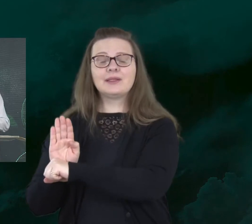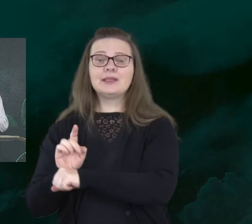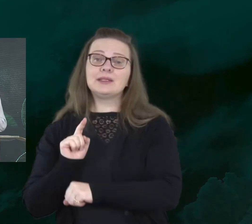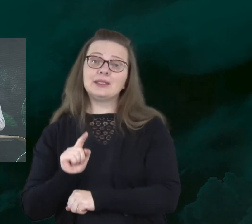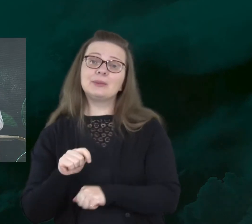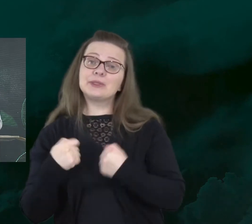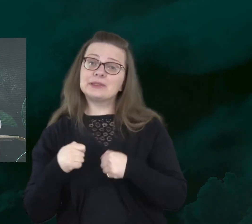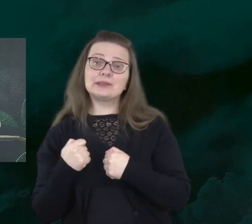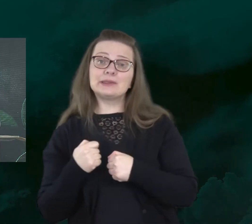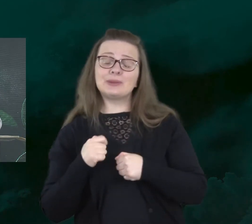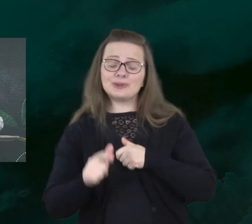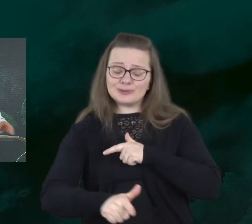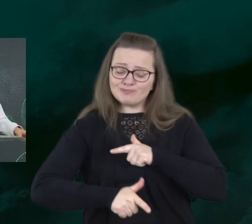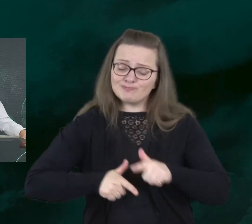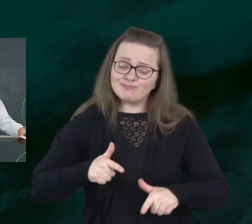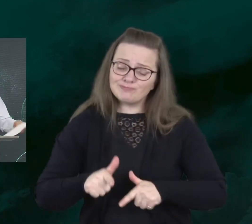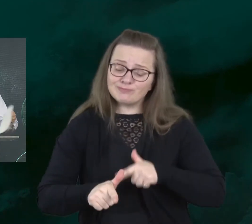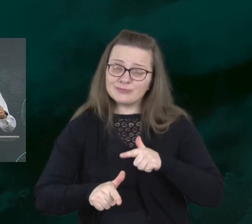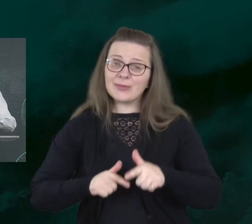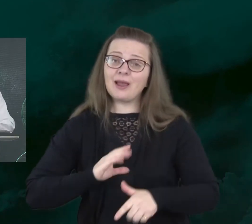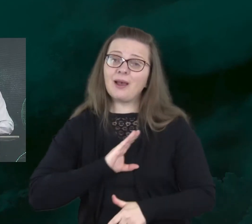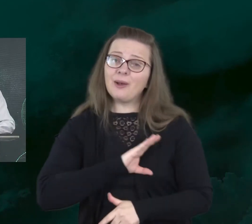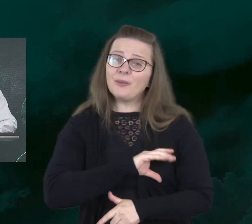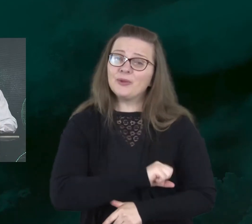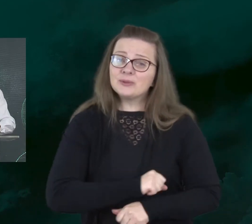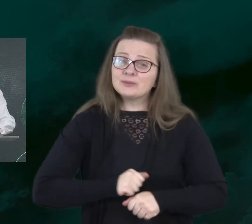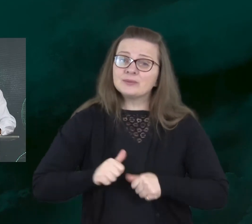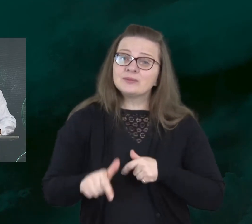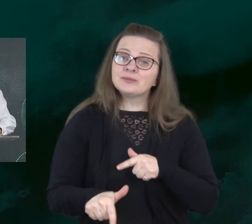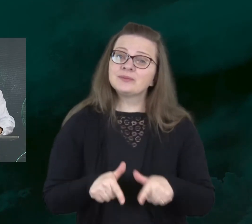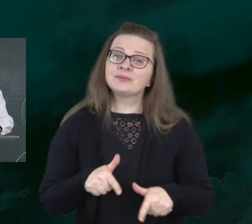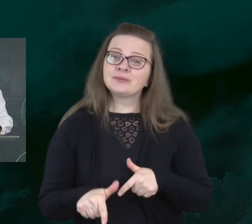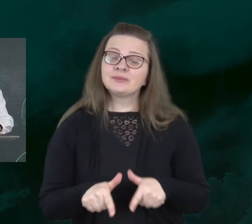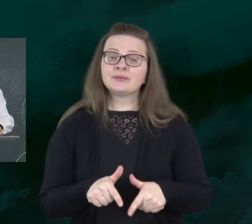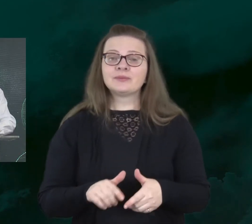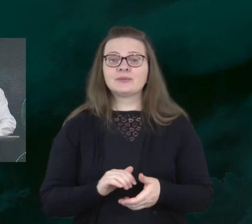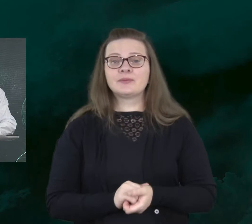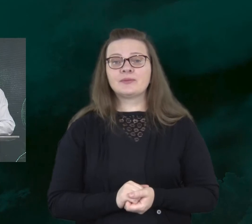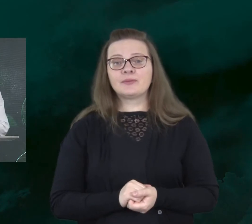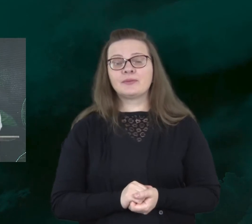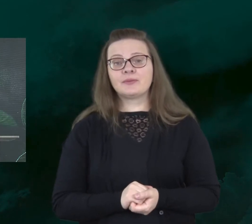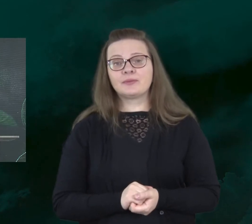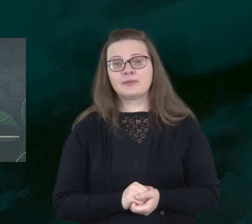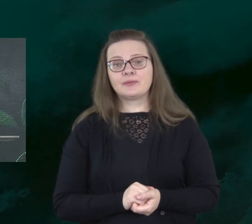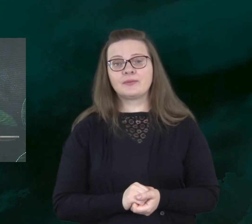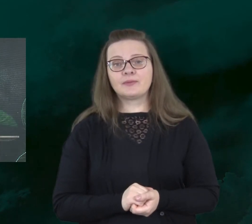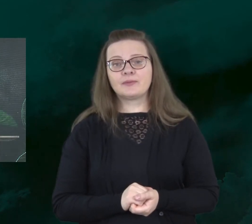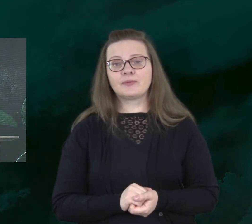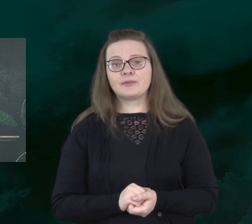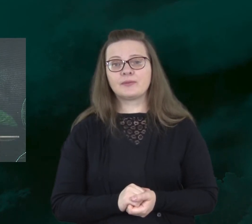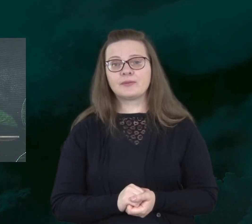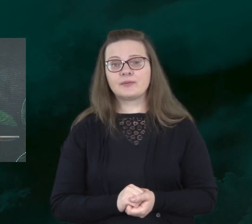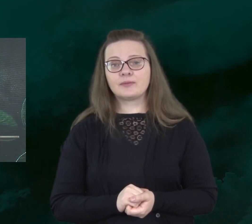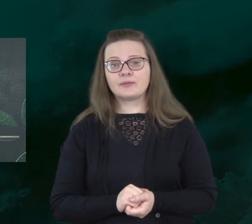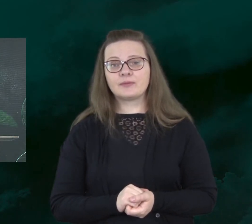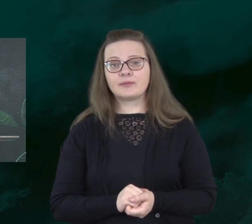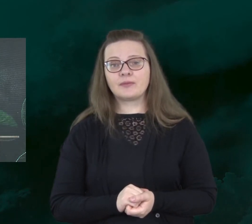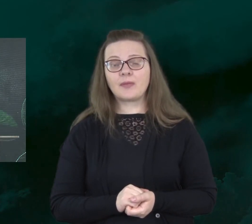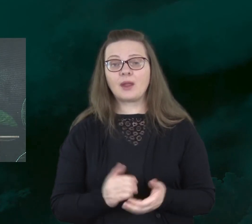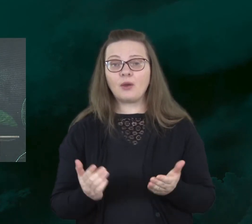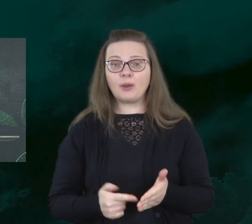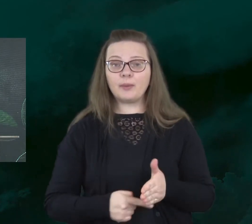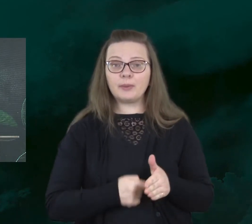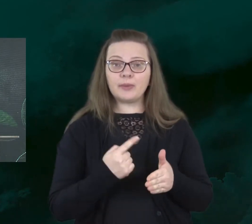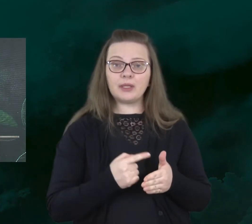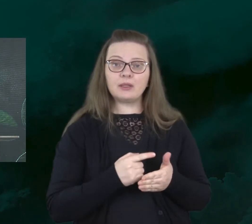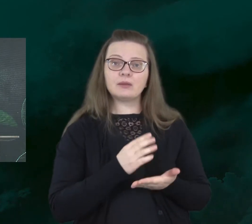o labor de amor, eu não tenho muito tempo para falar, eu vou usar a própria 1